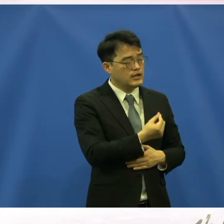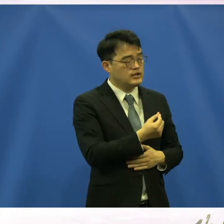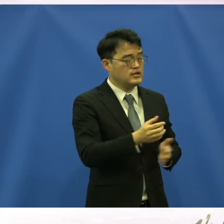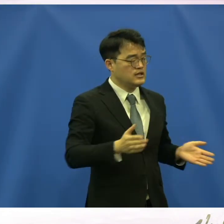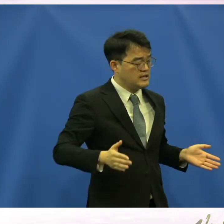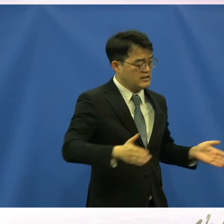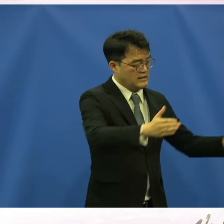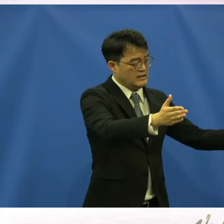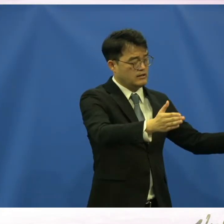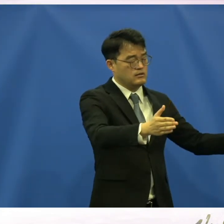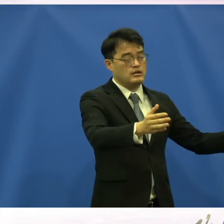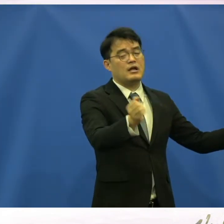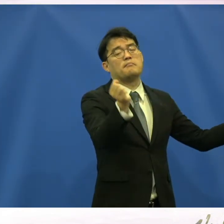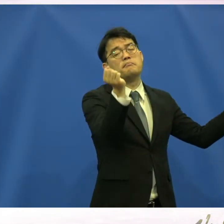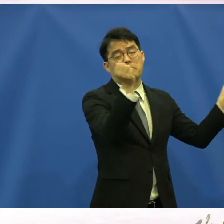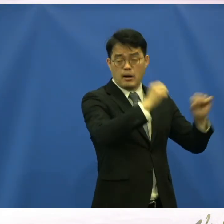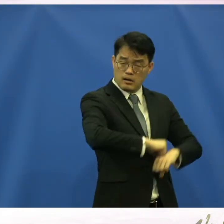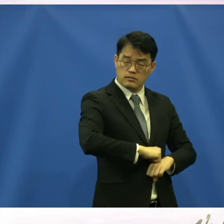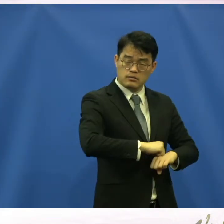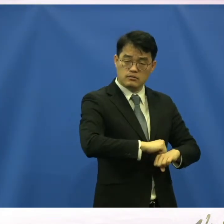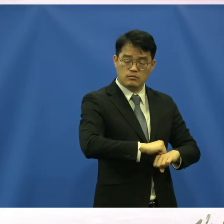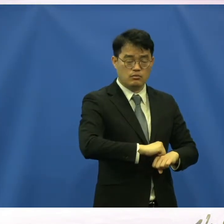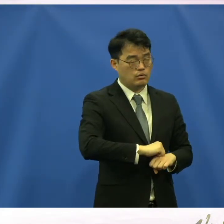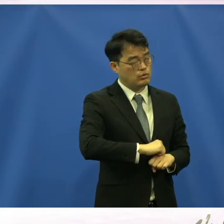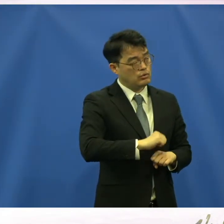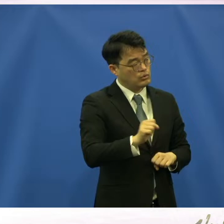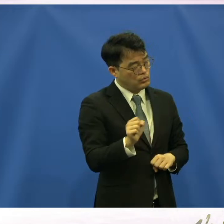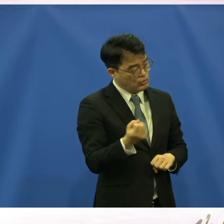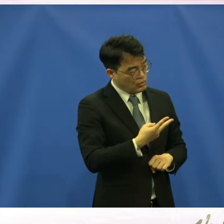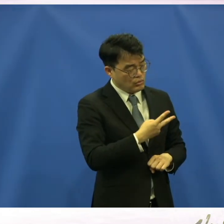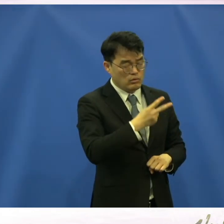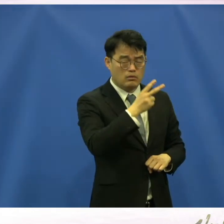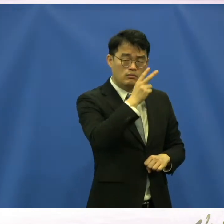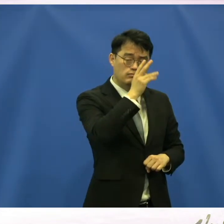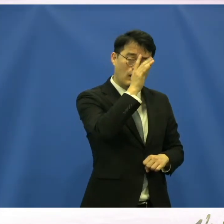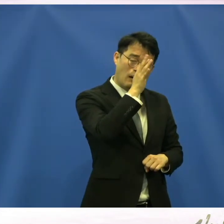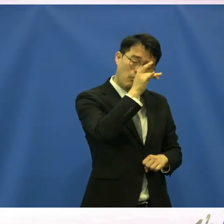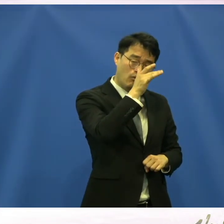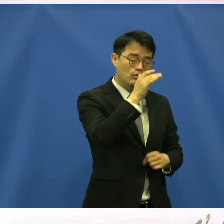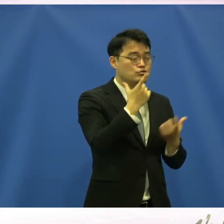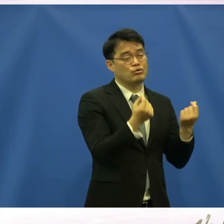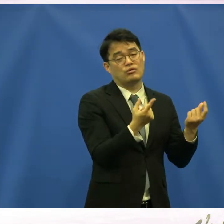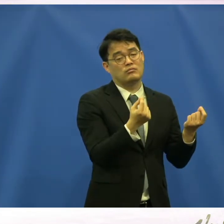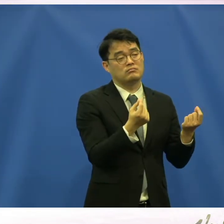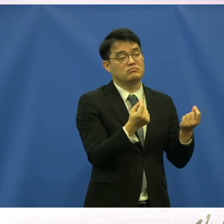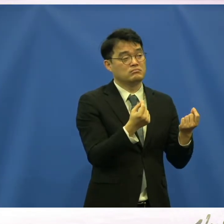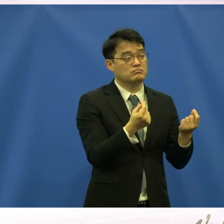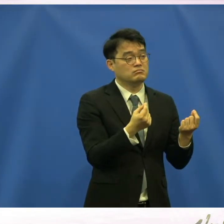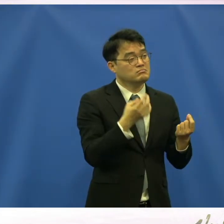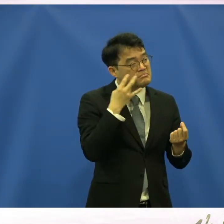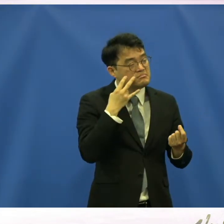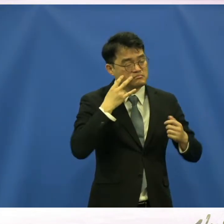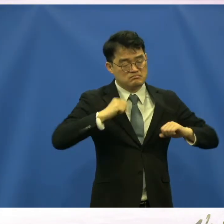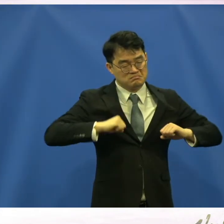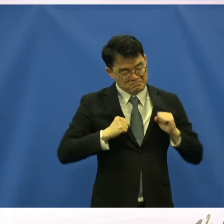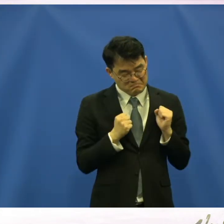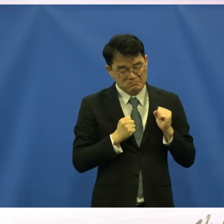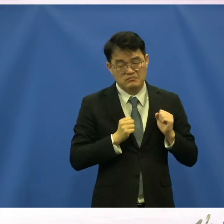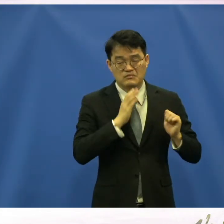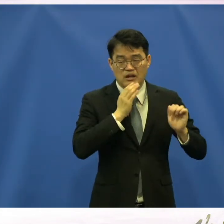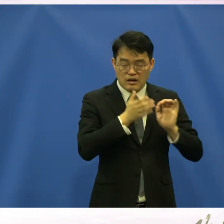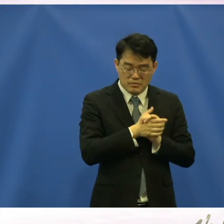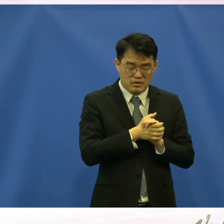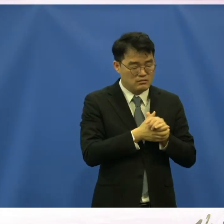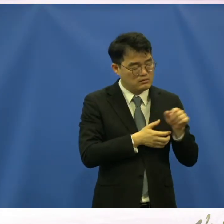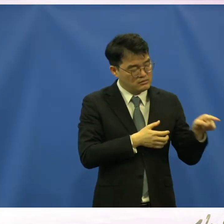바보가 되라는 건가? 말씀에 대한 동의가 잘 안 일어납니다. 여러분, 말씀에 대한 믿음이란